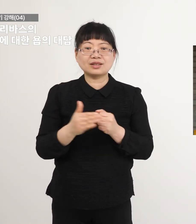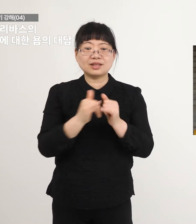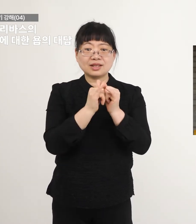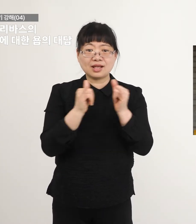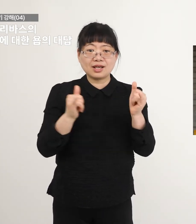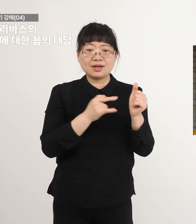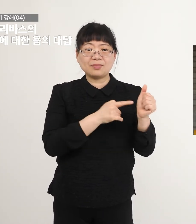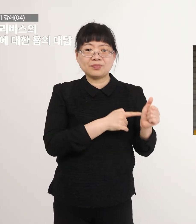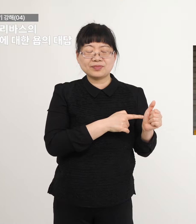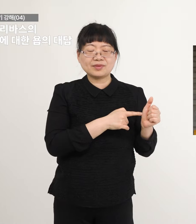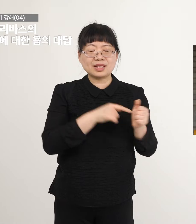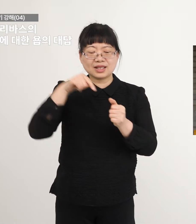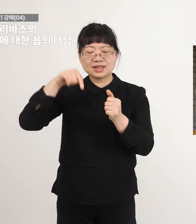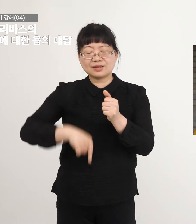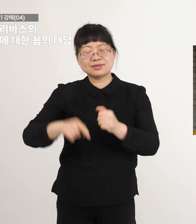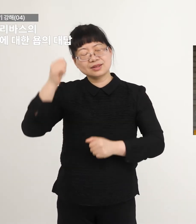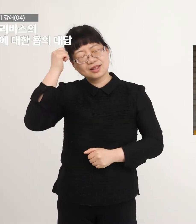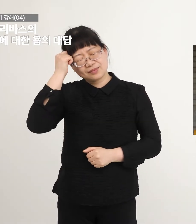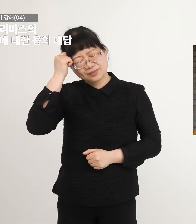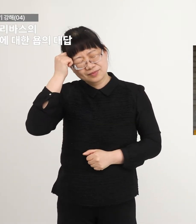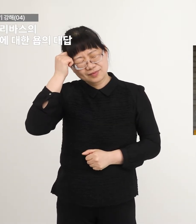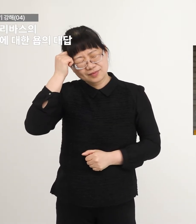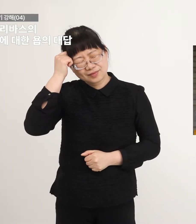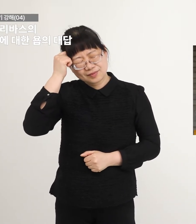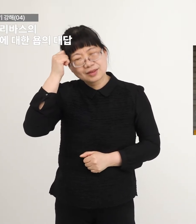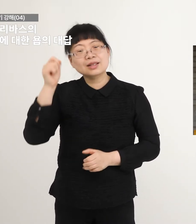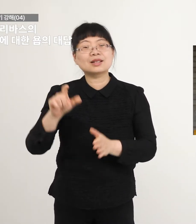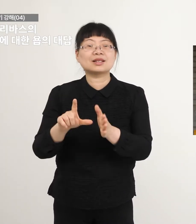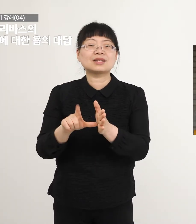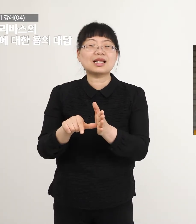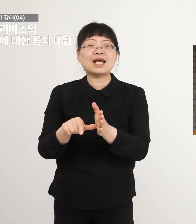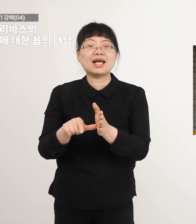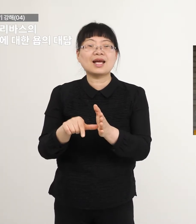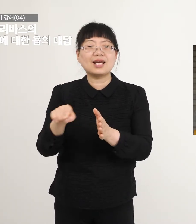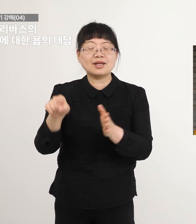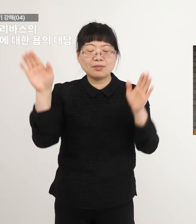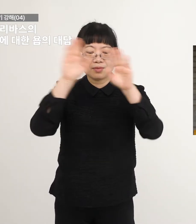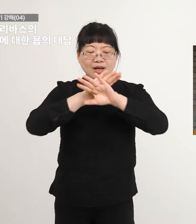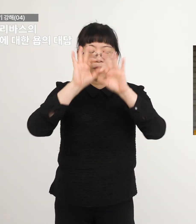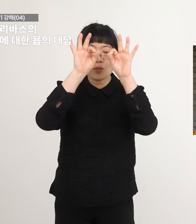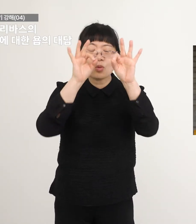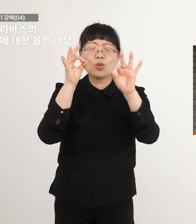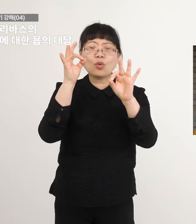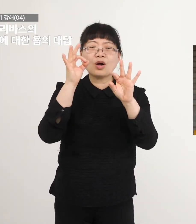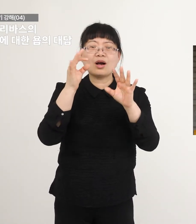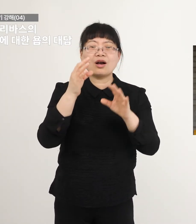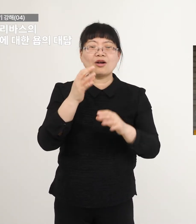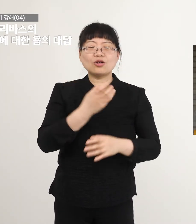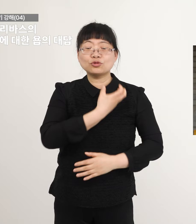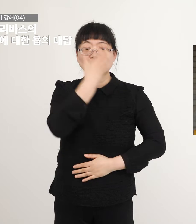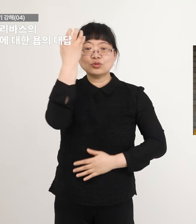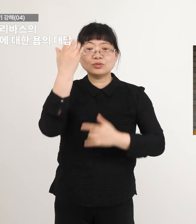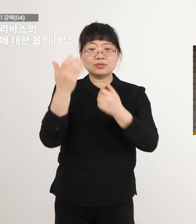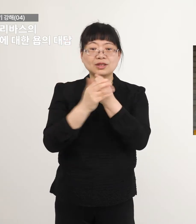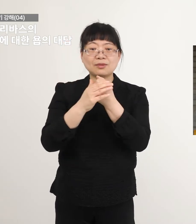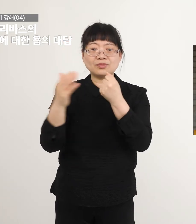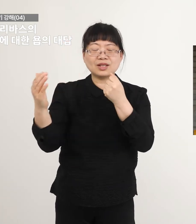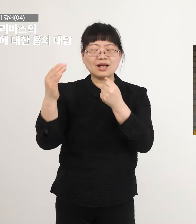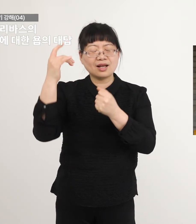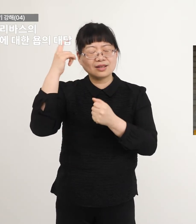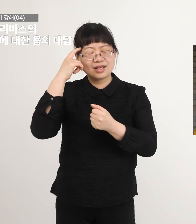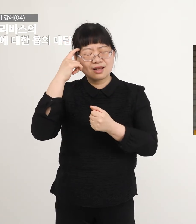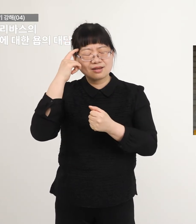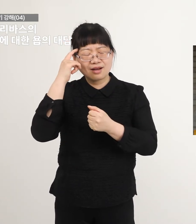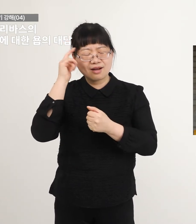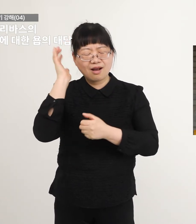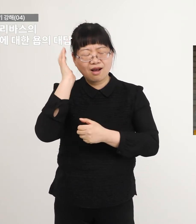사람이 깊이 잠들 즈음 내가 그 밤에 본 환상으로 말미암아 생각이